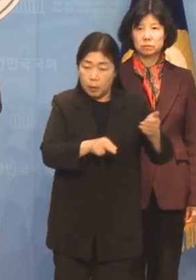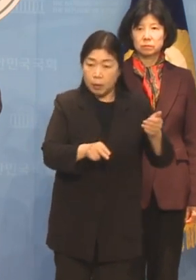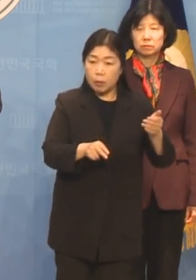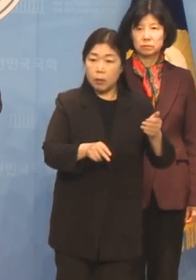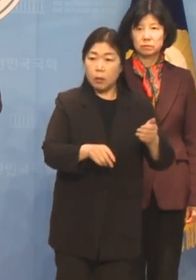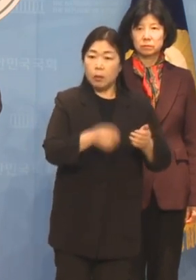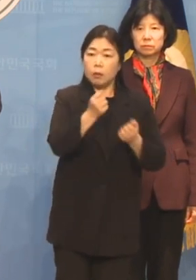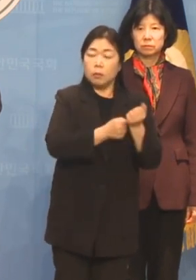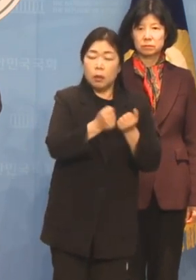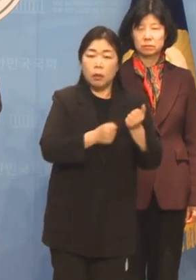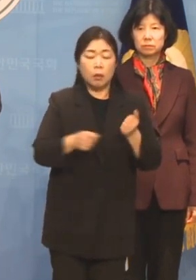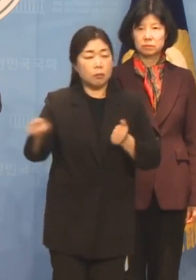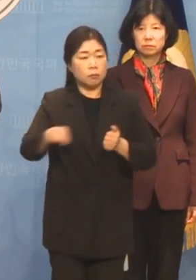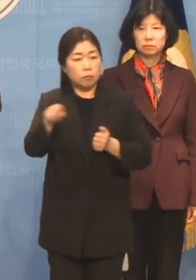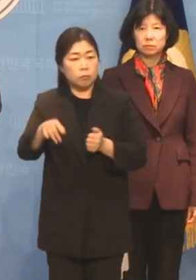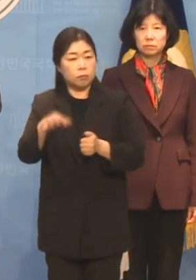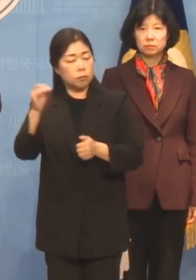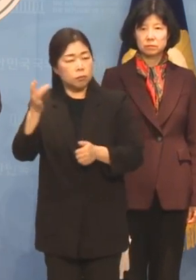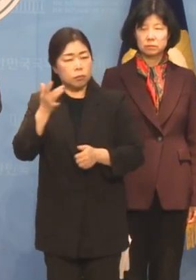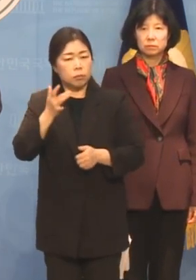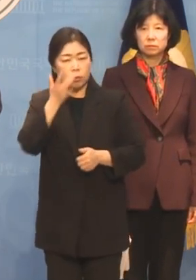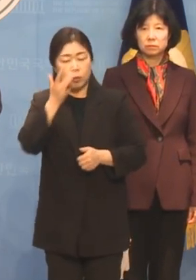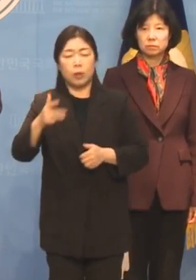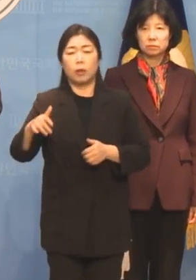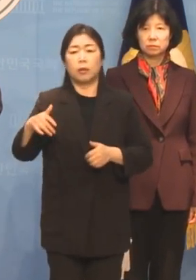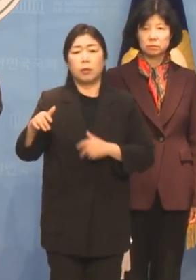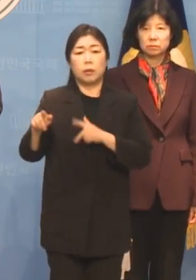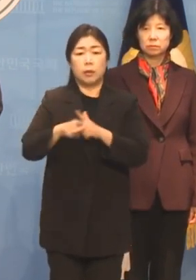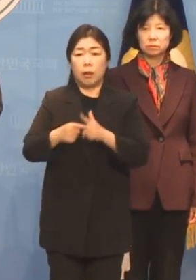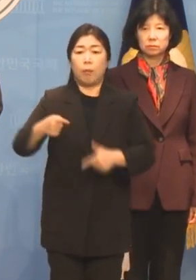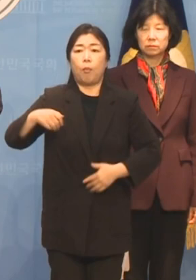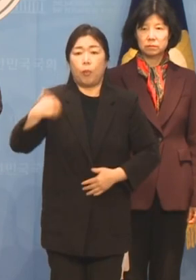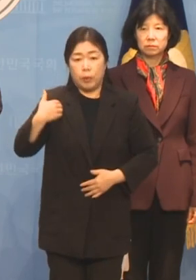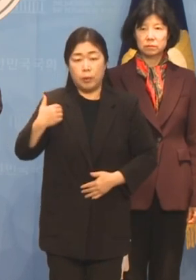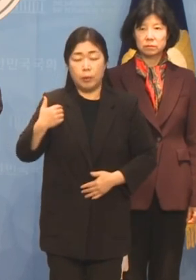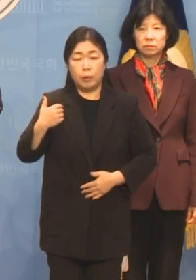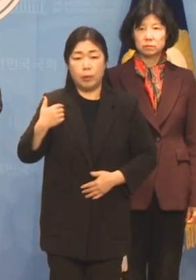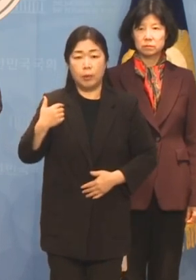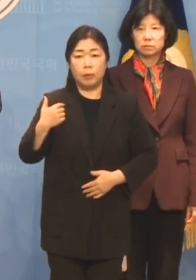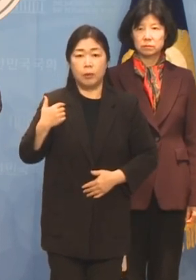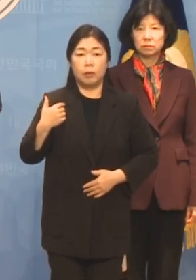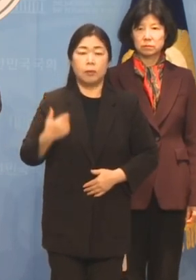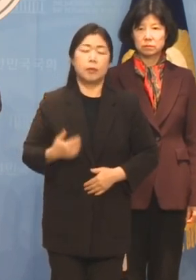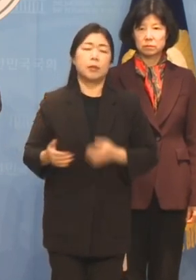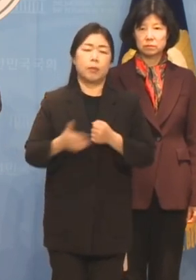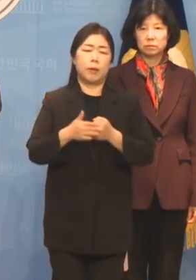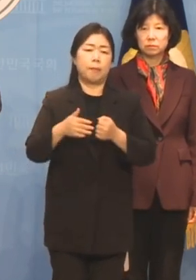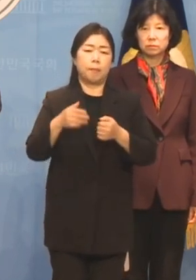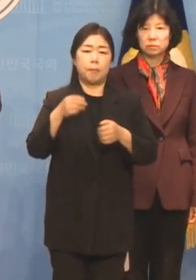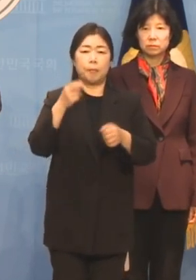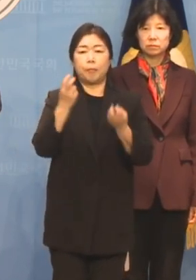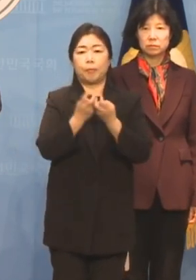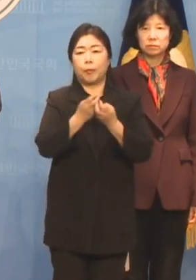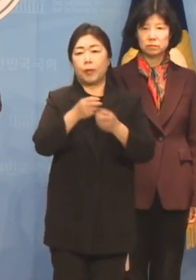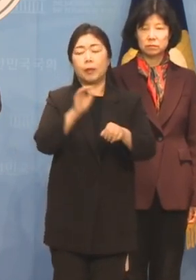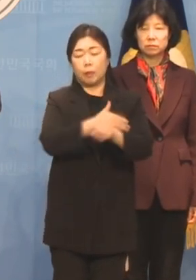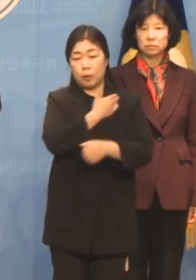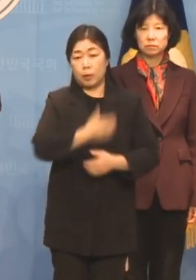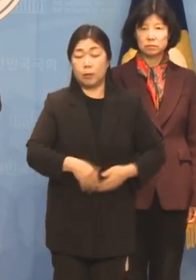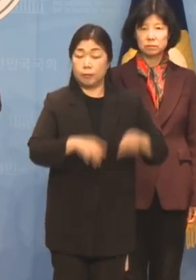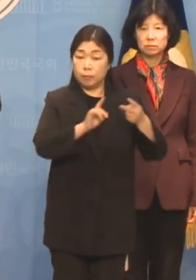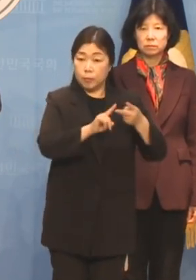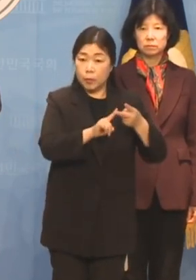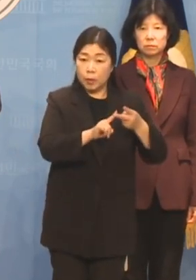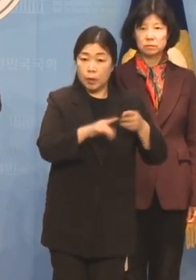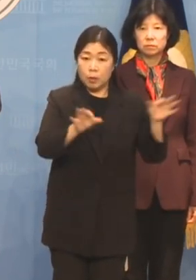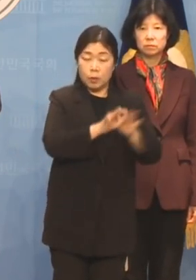설명은 금융소비자가 이해할 수 있도록 설명한 방식이 아닙니다. 둘, 금융소비자보호법 17조 및